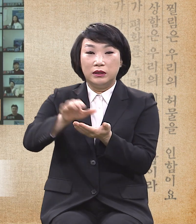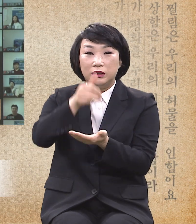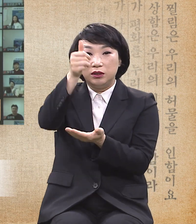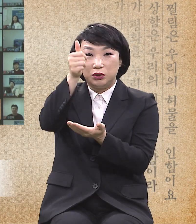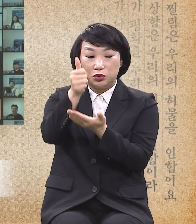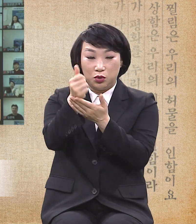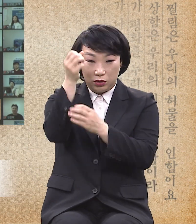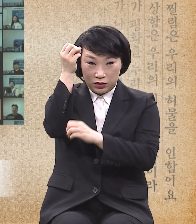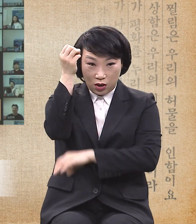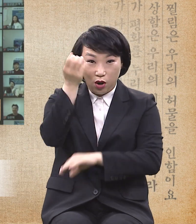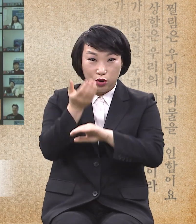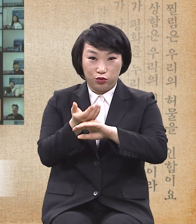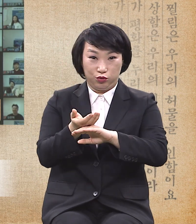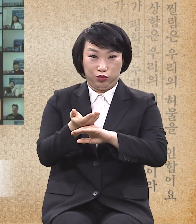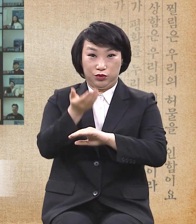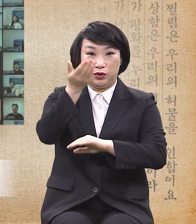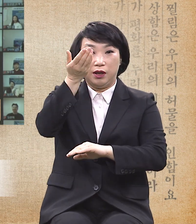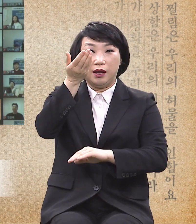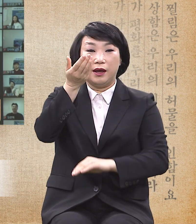그리스도의 터 위에